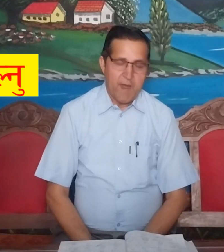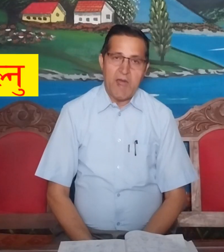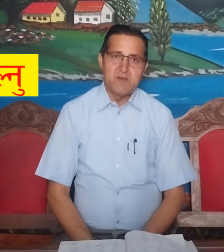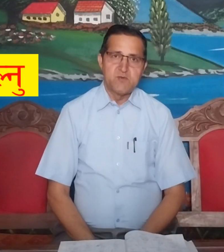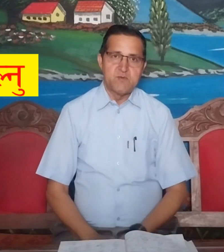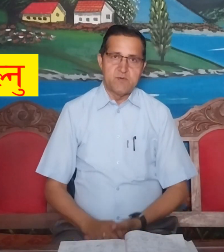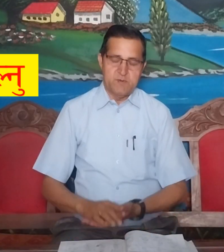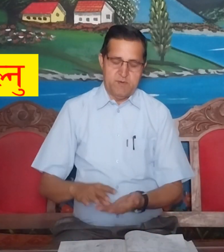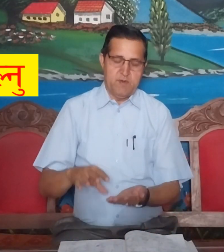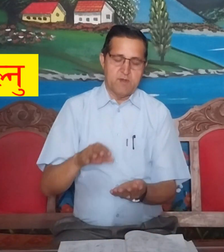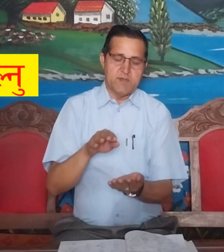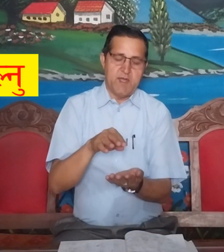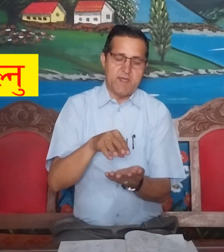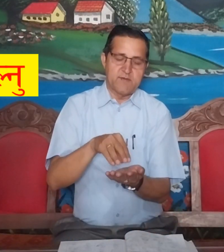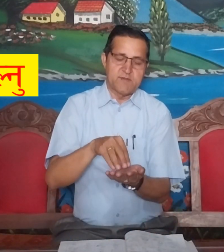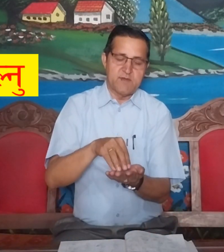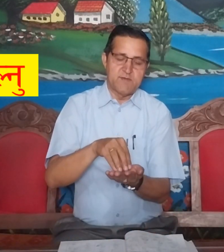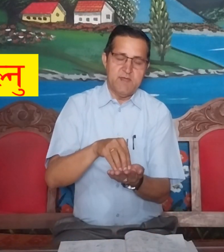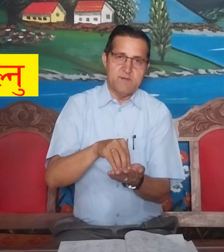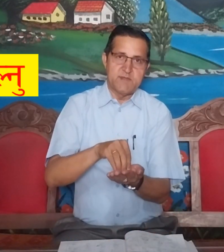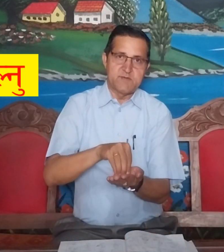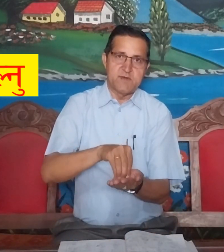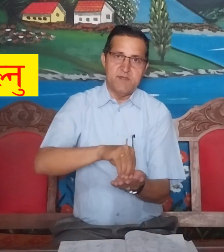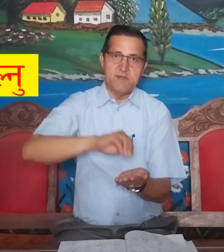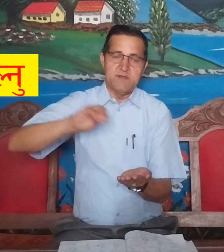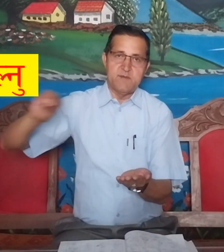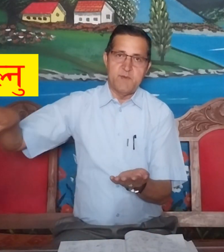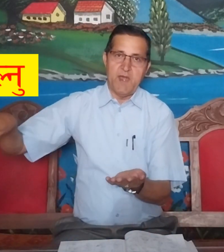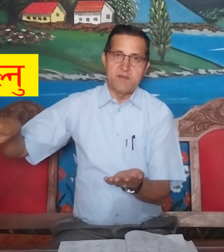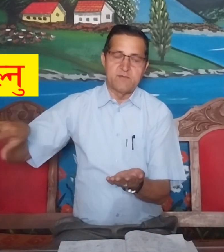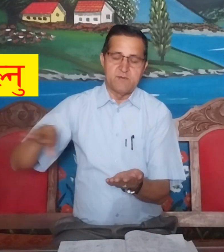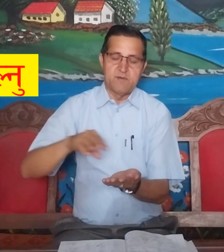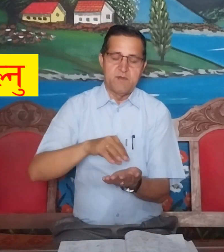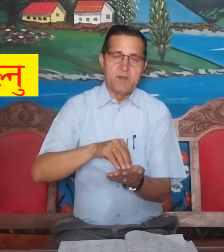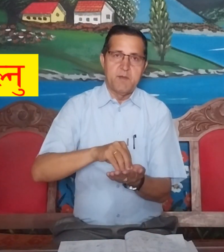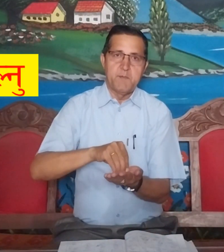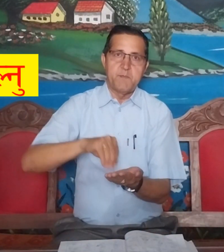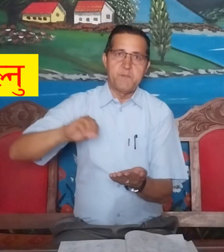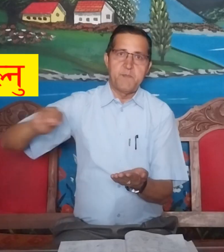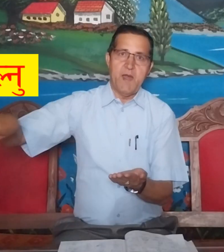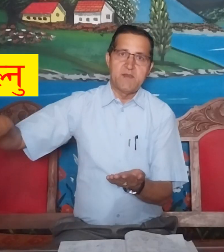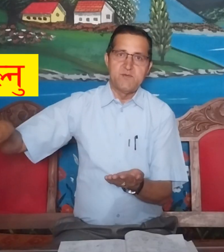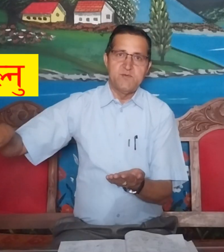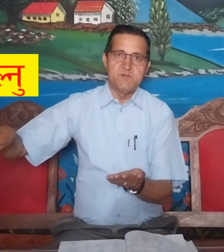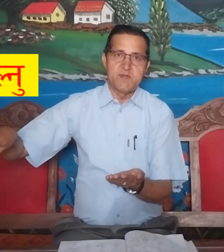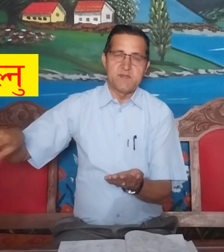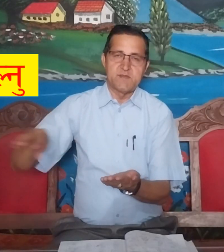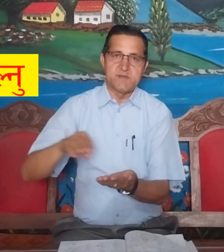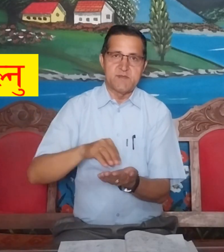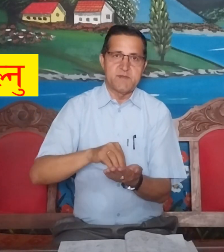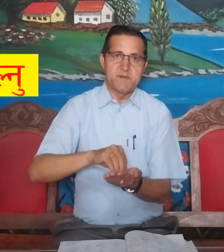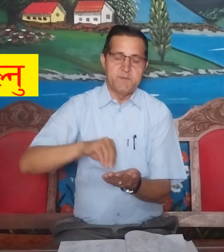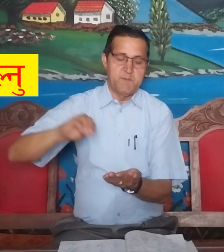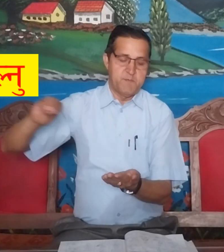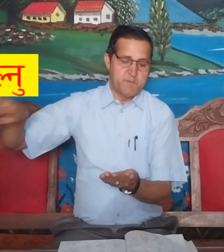फाल्नु, अघि राखेको ठाउँलाई अब यसो गर्ने, फाल्नु, फाल्नु भन्ने, यसरी